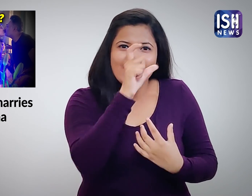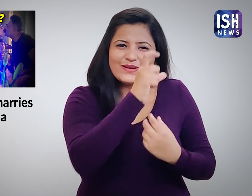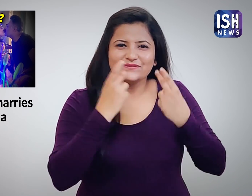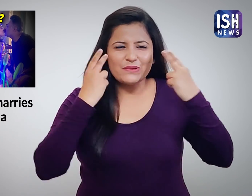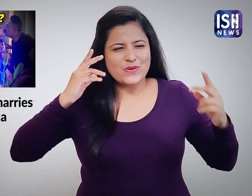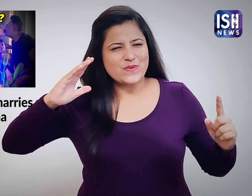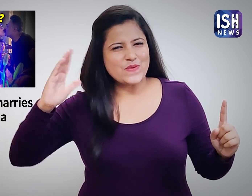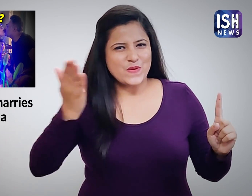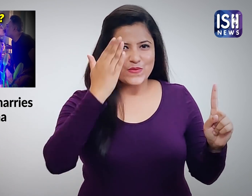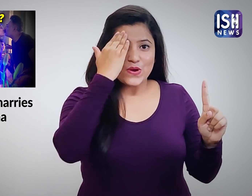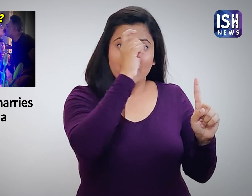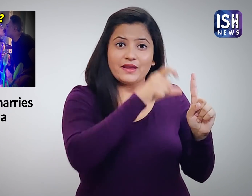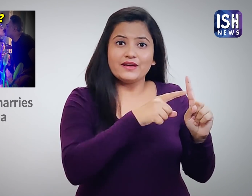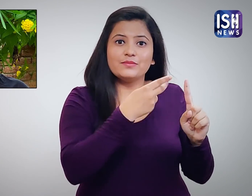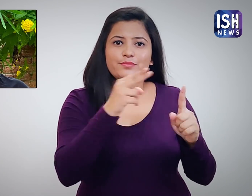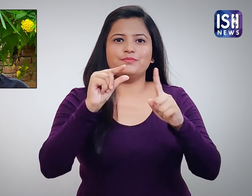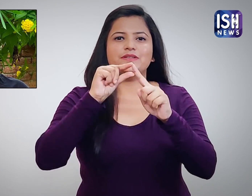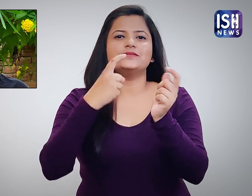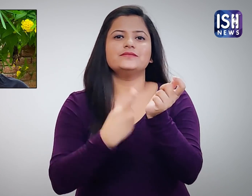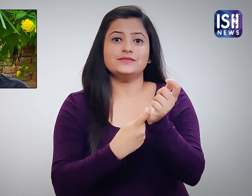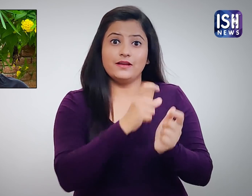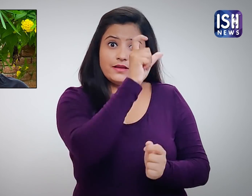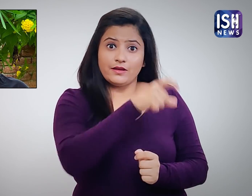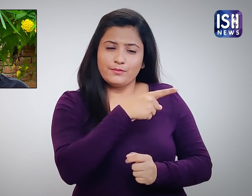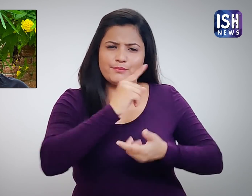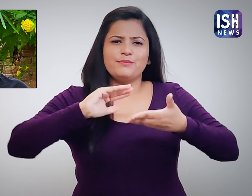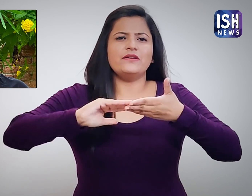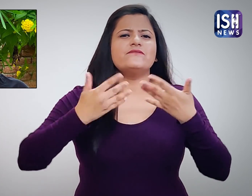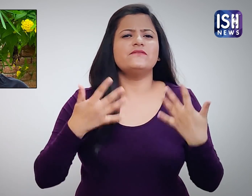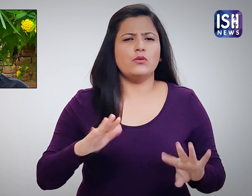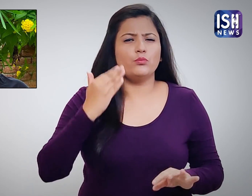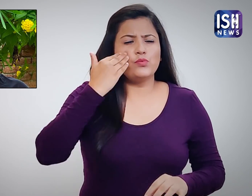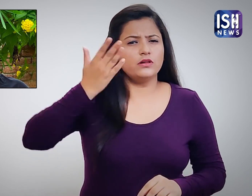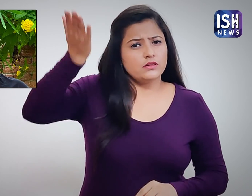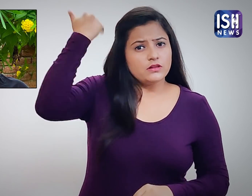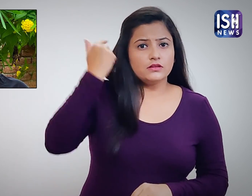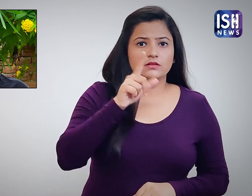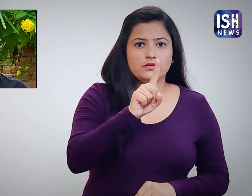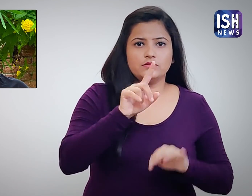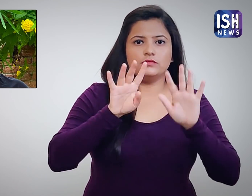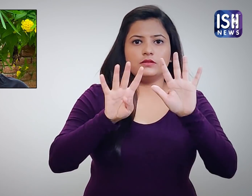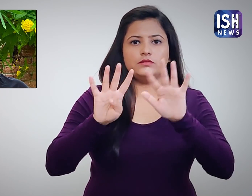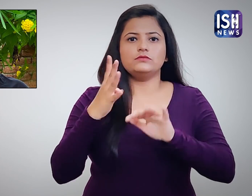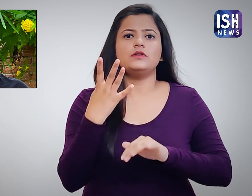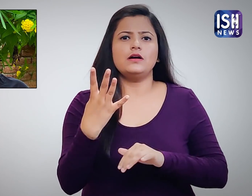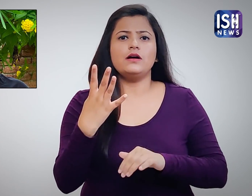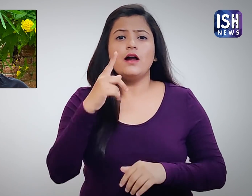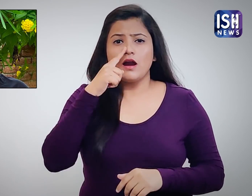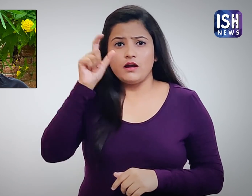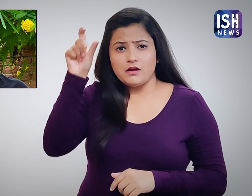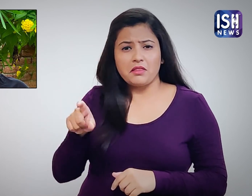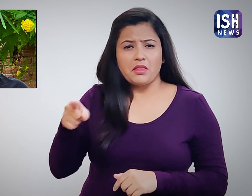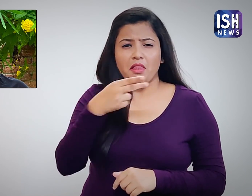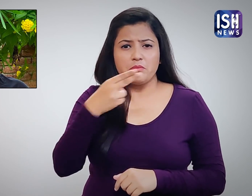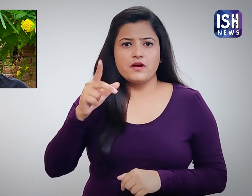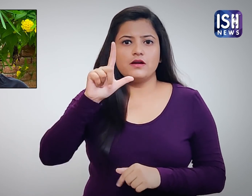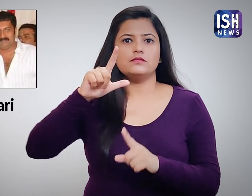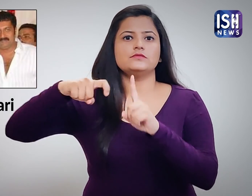हास्य भूमिकाय निभा सकते हैं। उन्होंने 1994 में ललिता कुमारी से